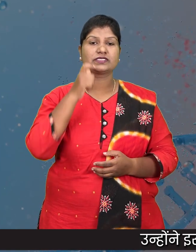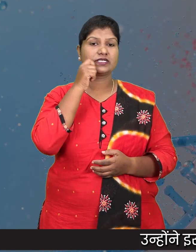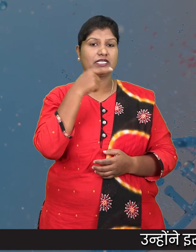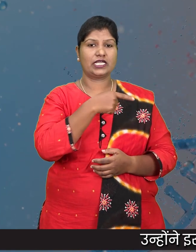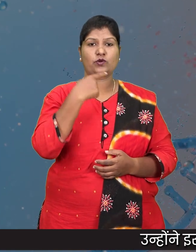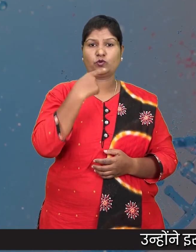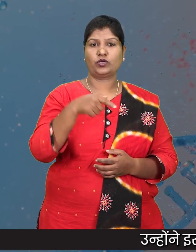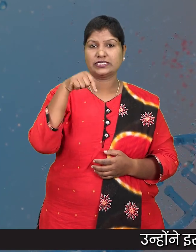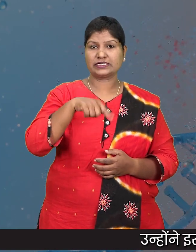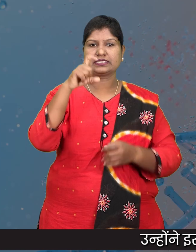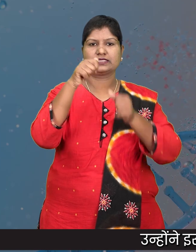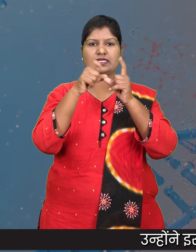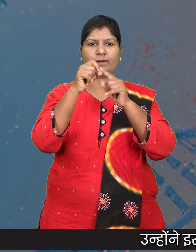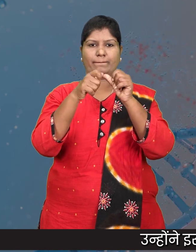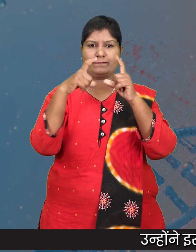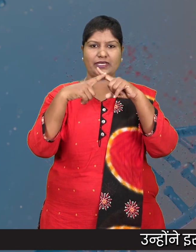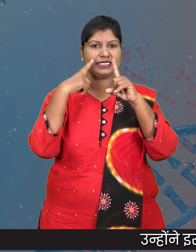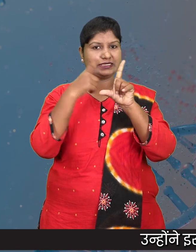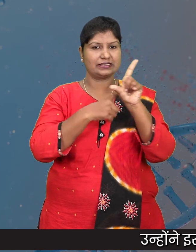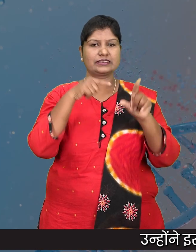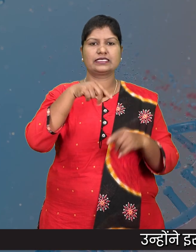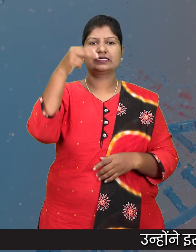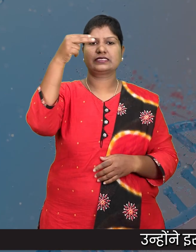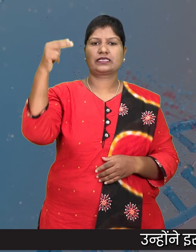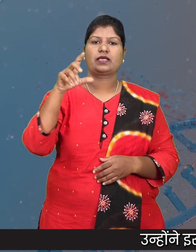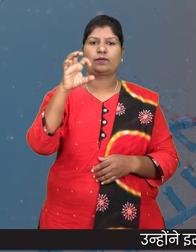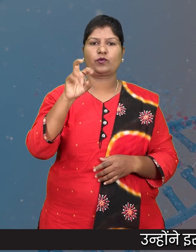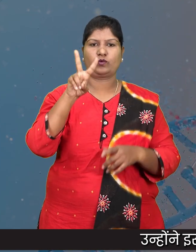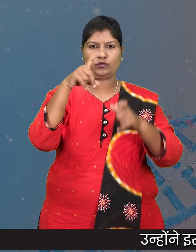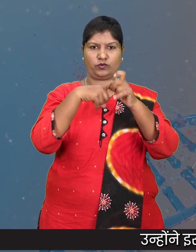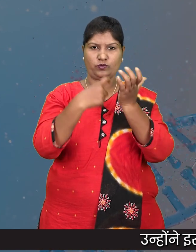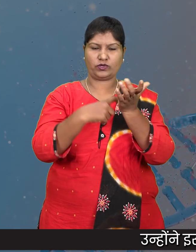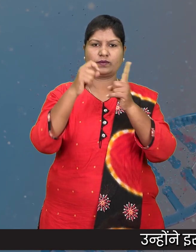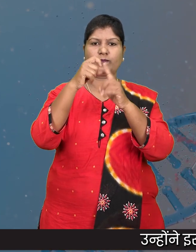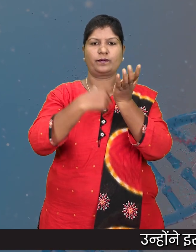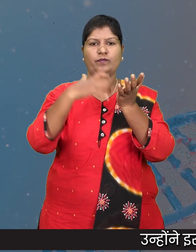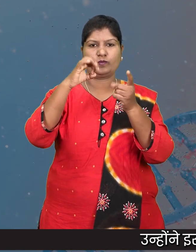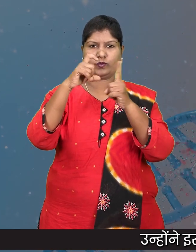उन्होंने इस क्षमता को अति-उत्पादन कहा।